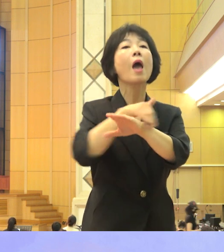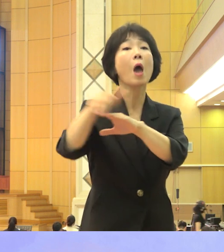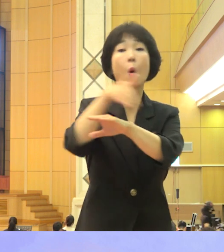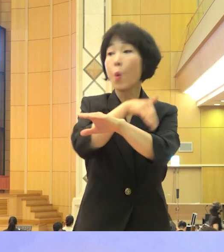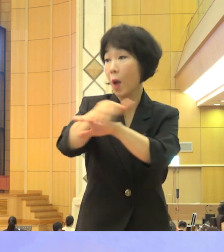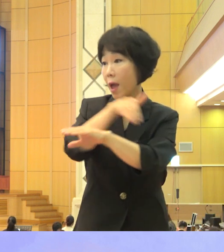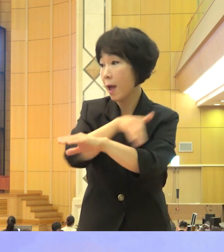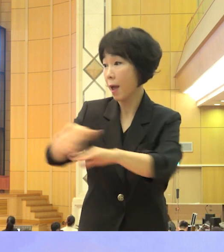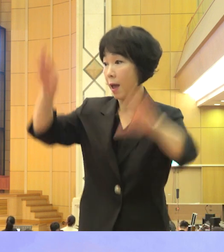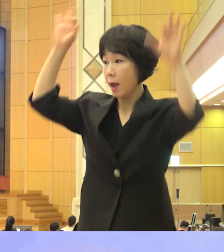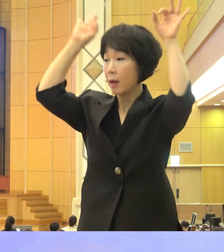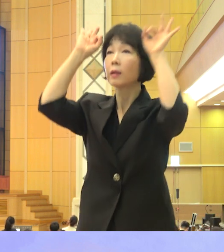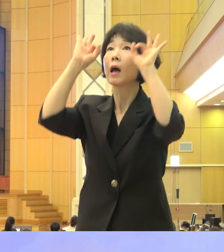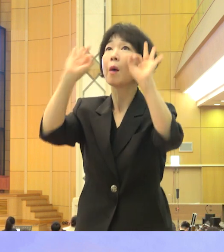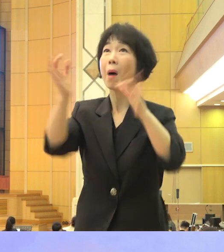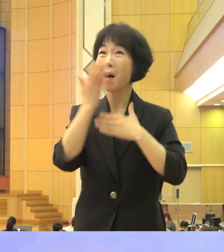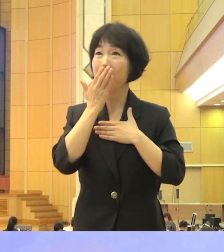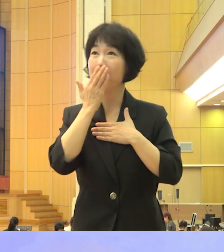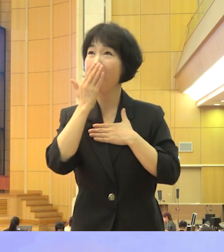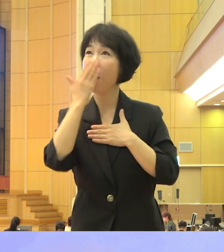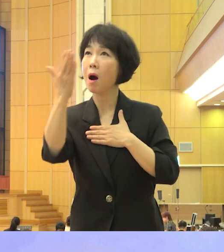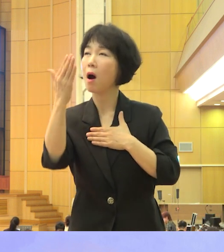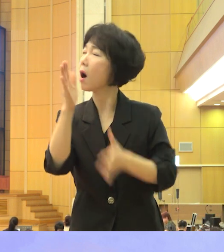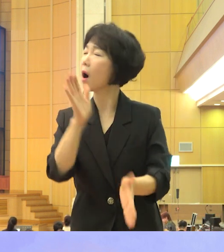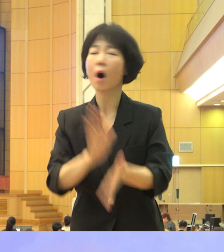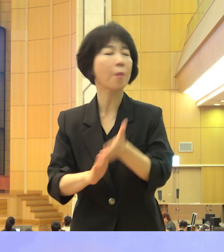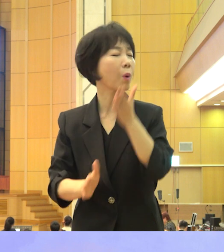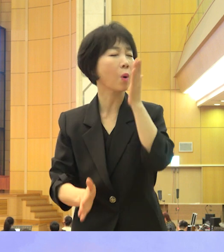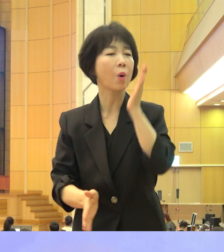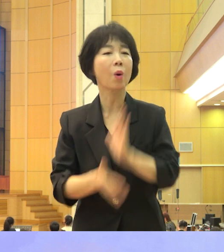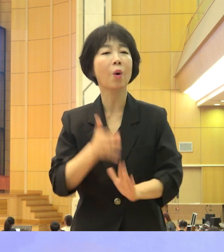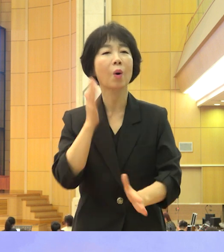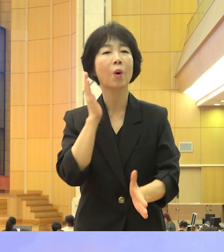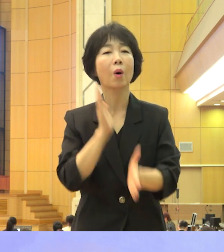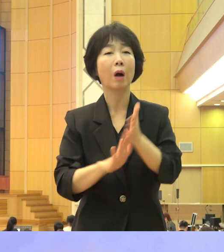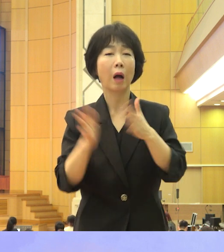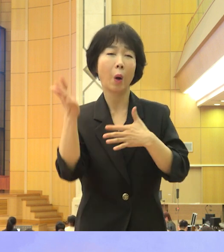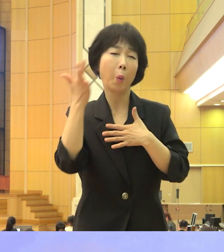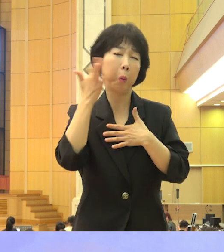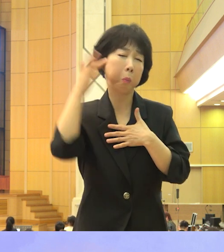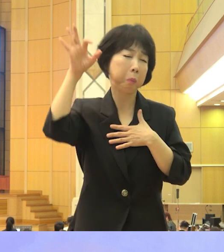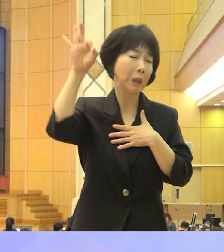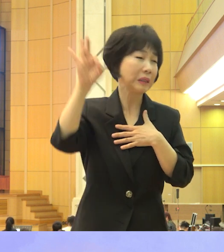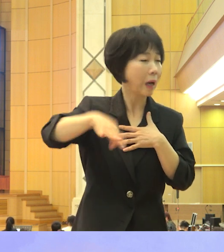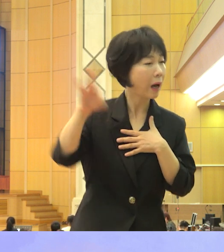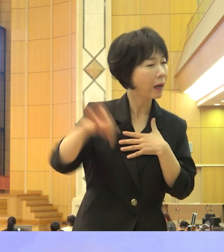크신 계획 다 볼 수도 없고